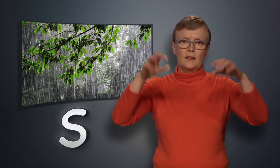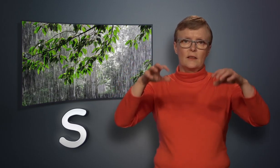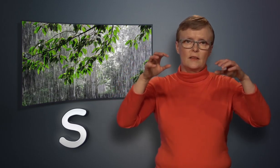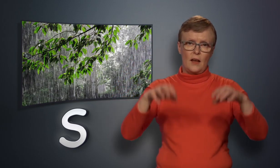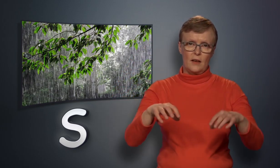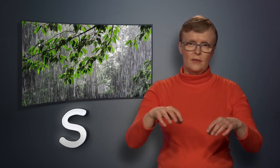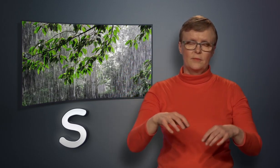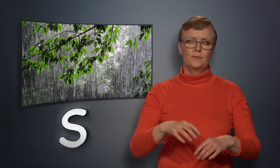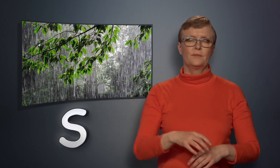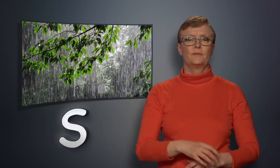Sataa.